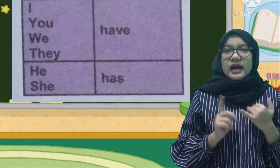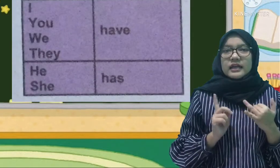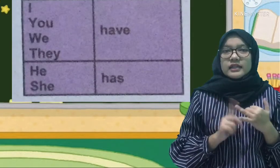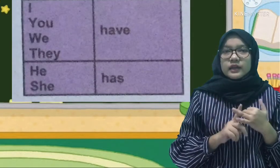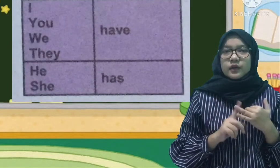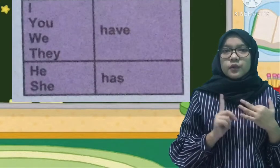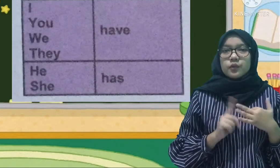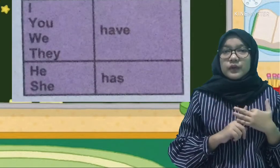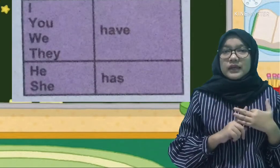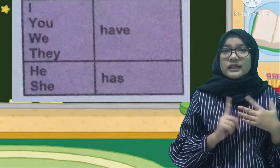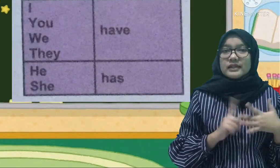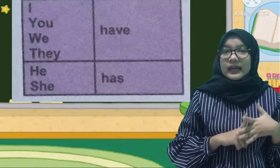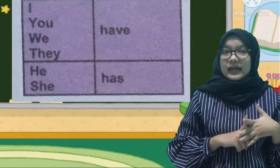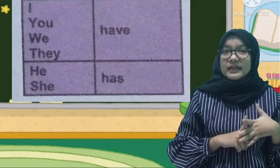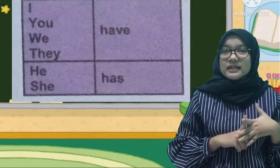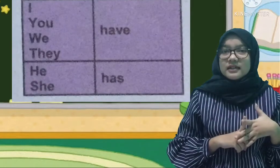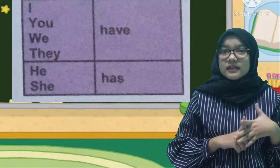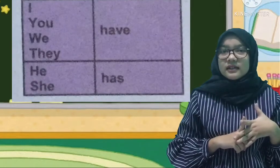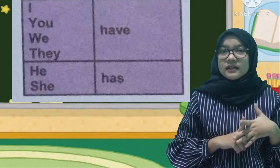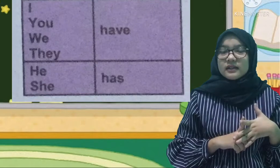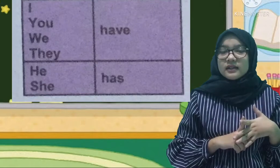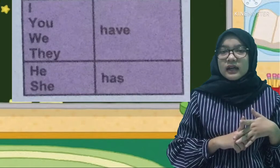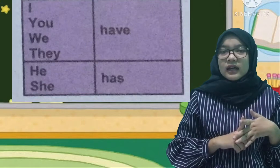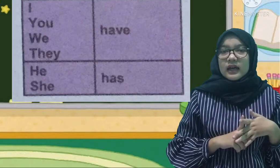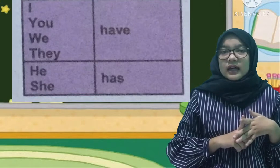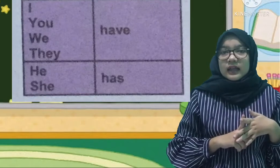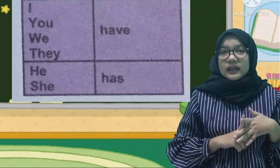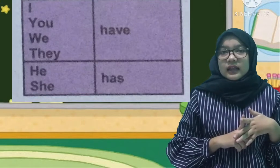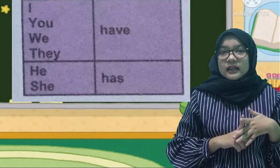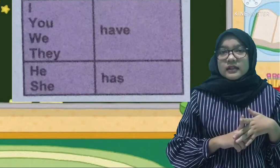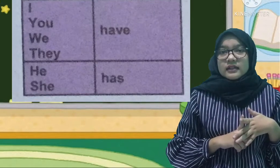Nah, I, you, we, they.